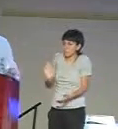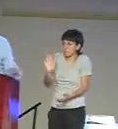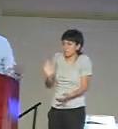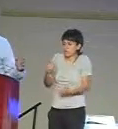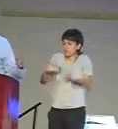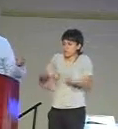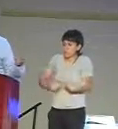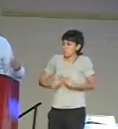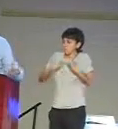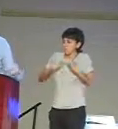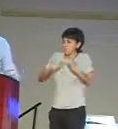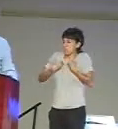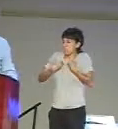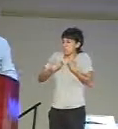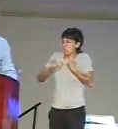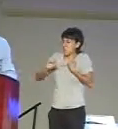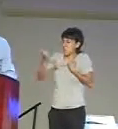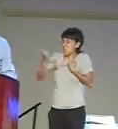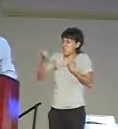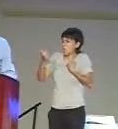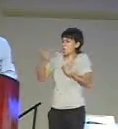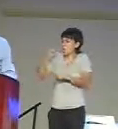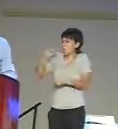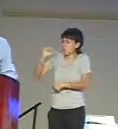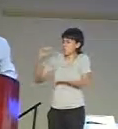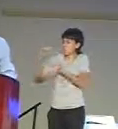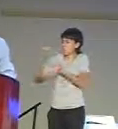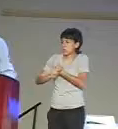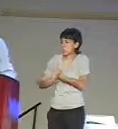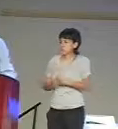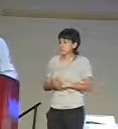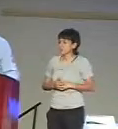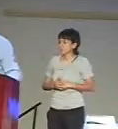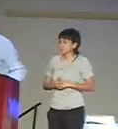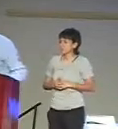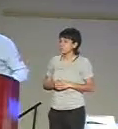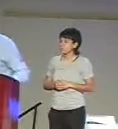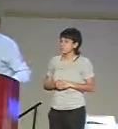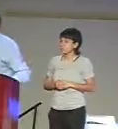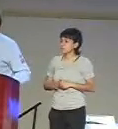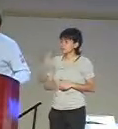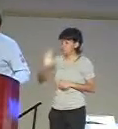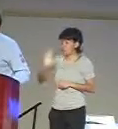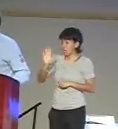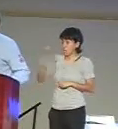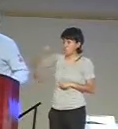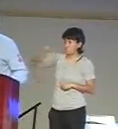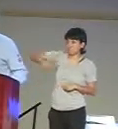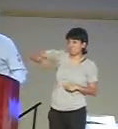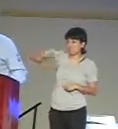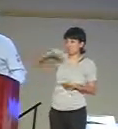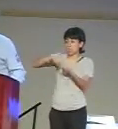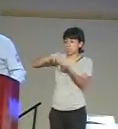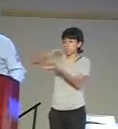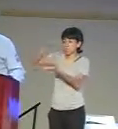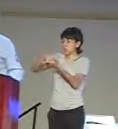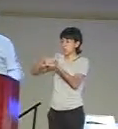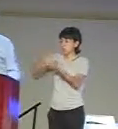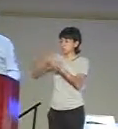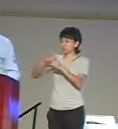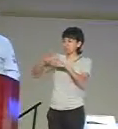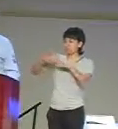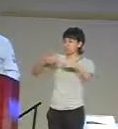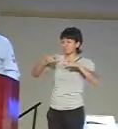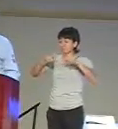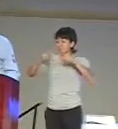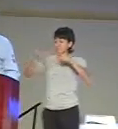y que de pronto nos vinieron en una nave interestelar y dijeron: a partir de